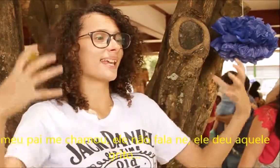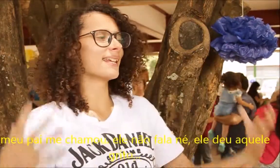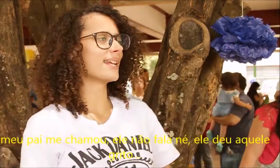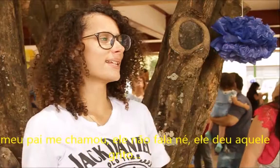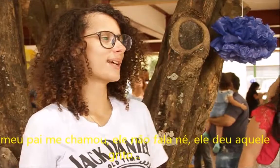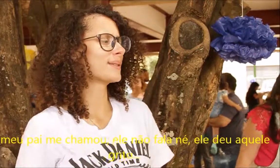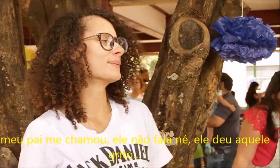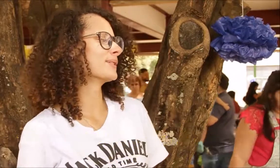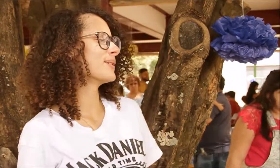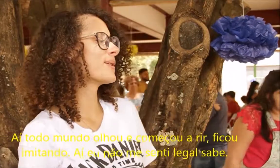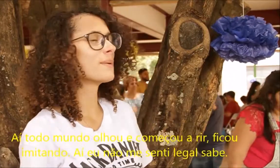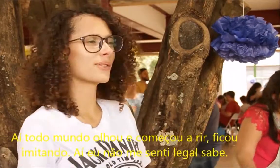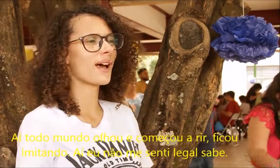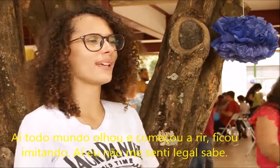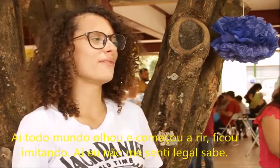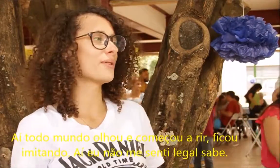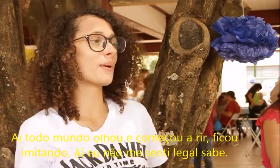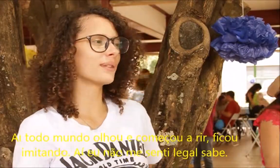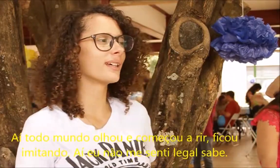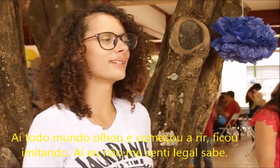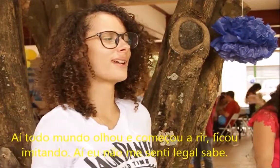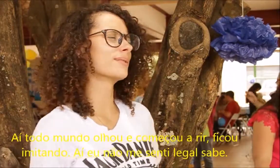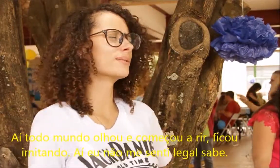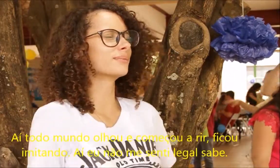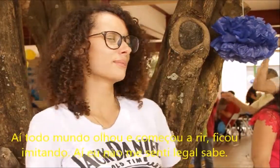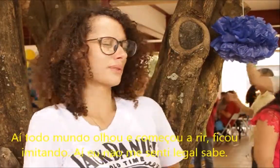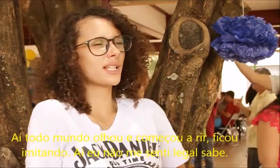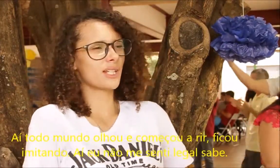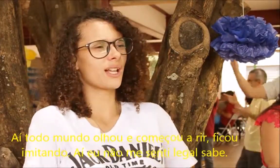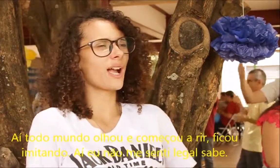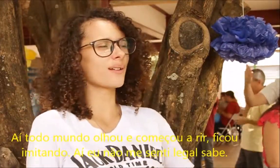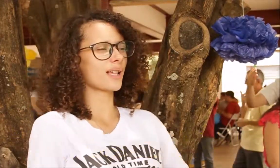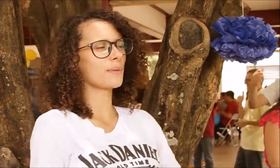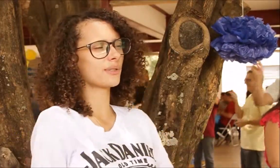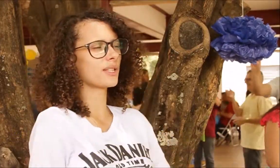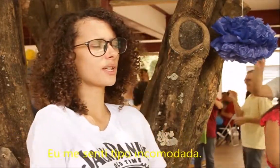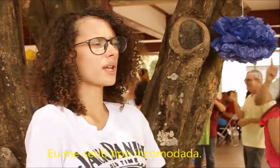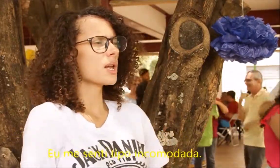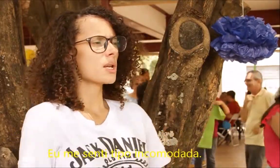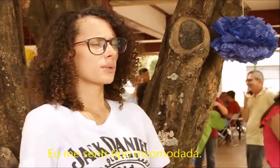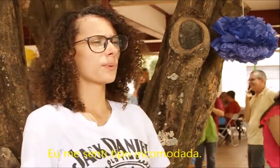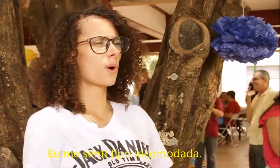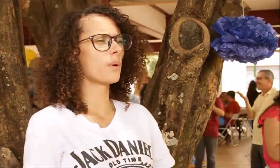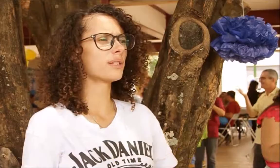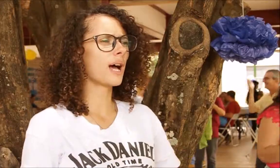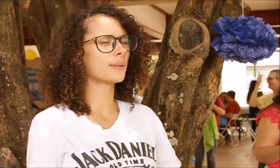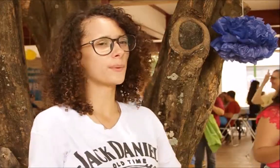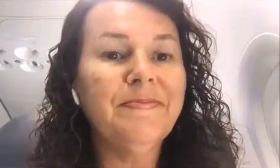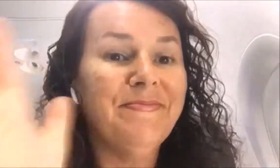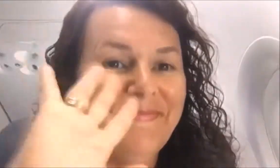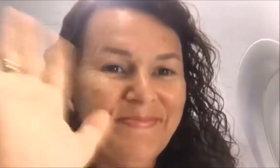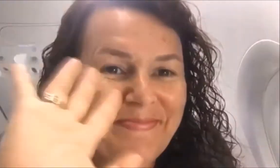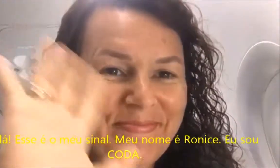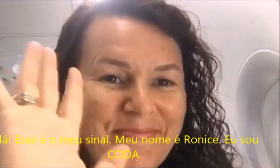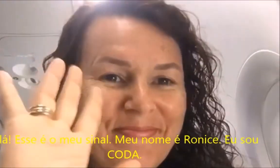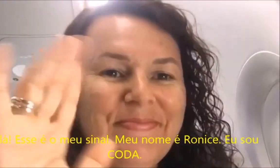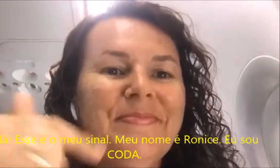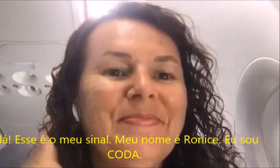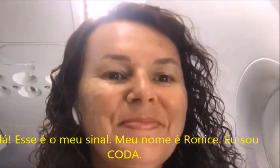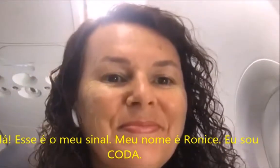Ele grita, aí todo mundo olhou e começou a rir, ficou imitando. Aí eu me senti legal, sabe? Eu senti, tipo, incomodado. Olá, esse é o